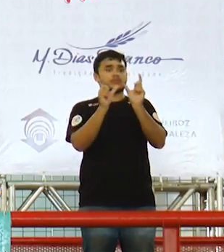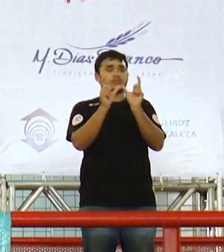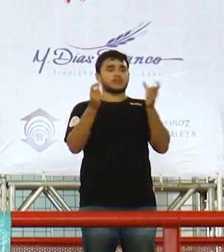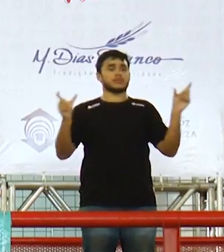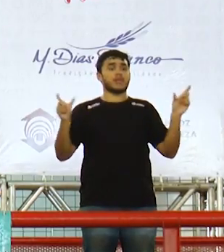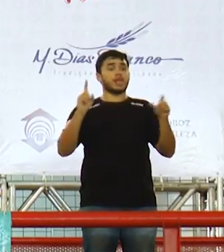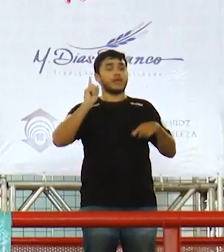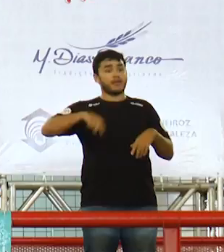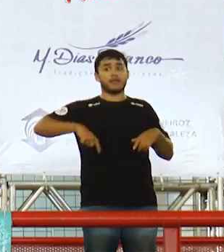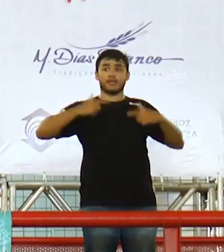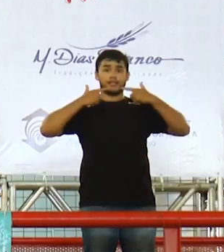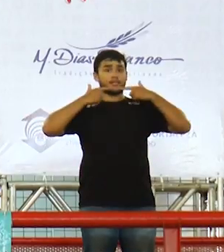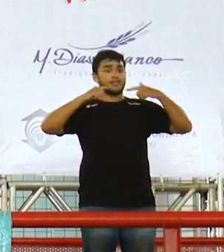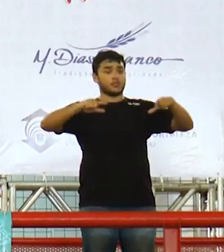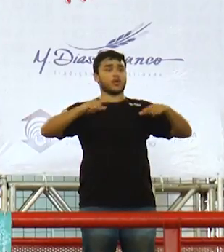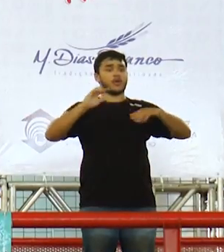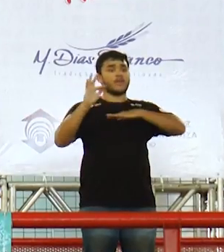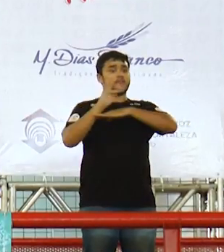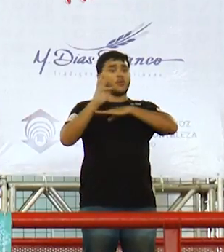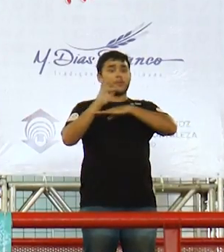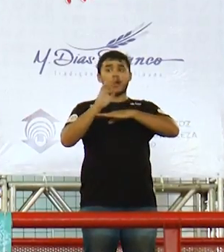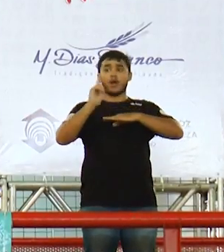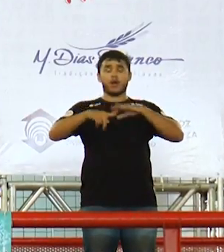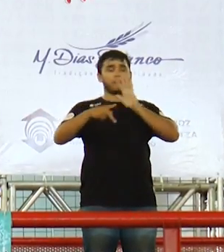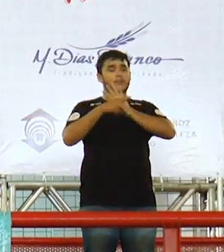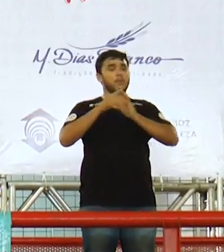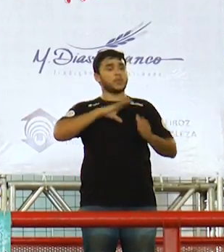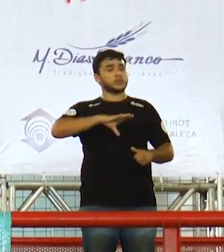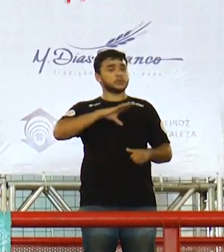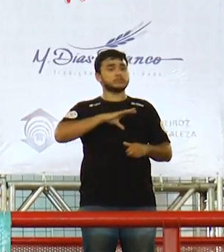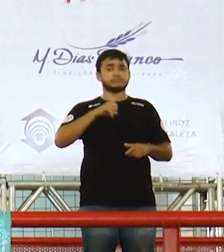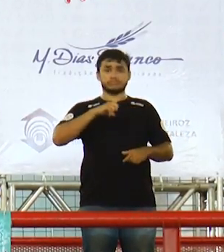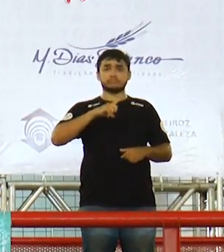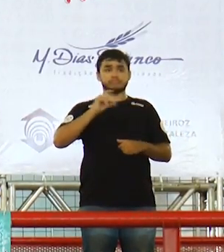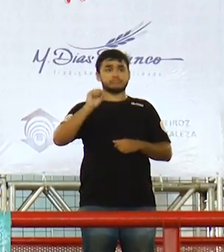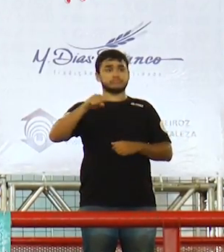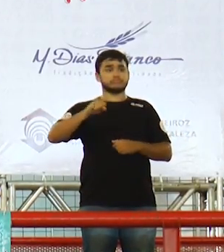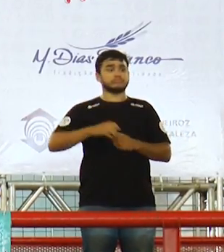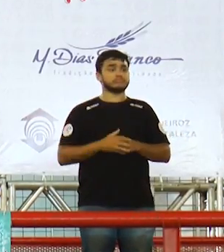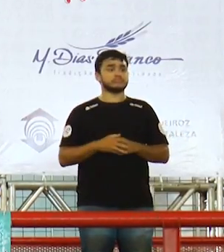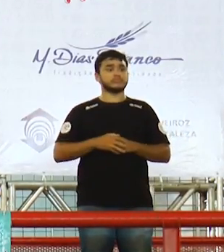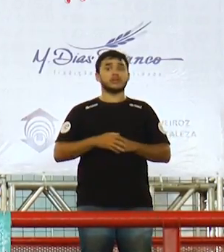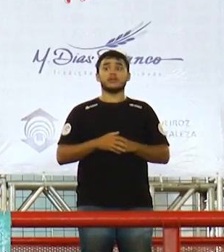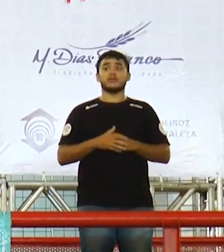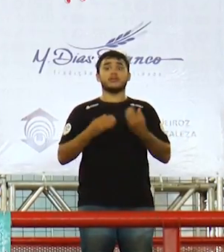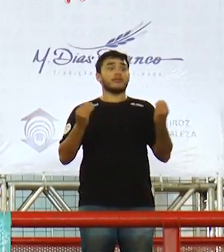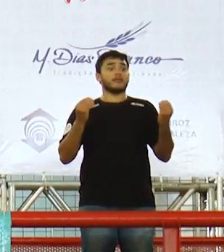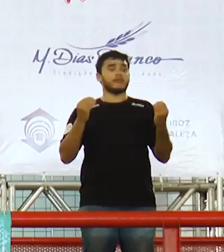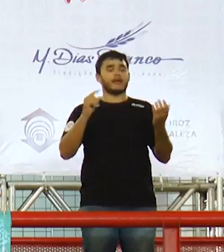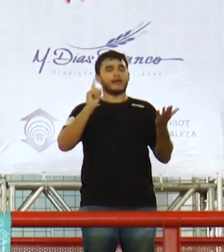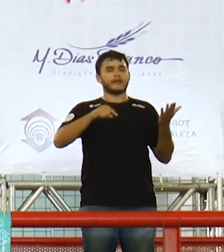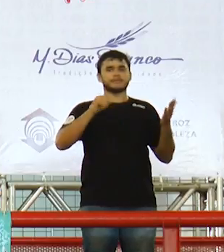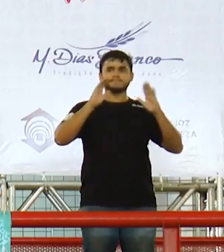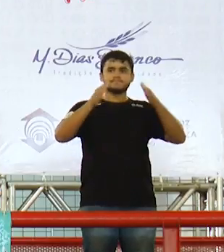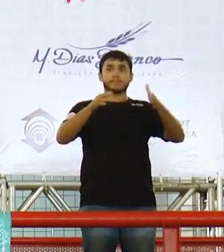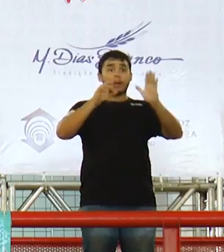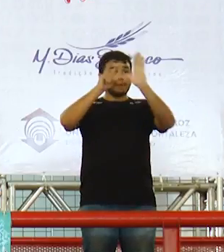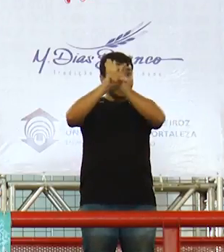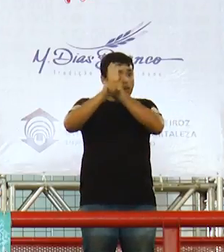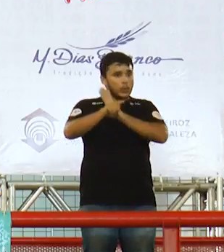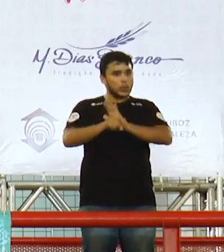da linguagem formal da língua portuguesa? A gramática, se não é um motivo para uma questão